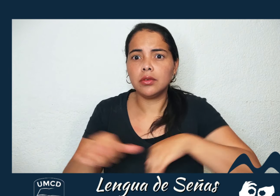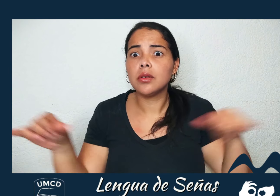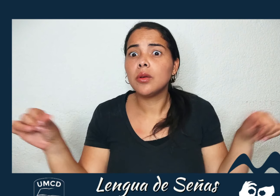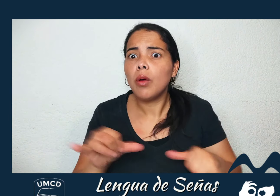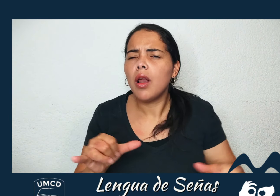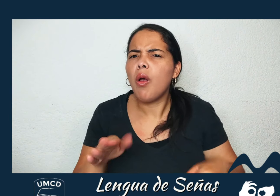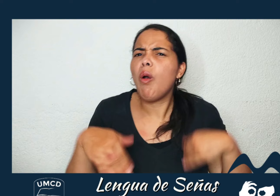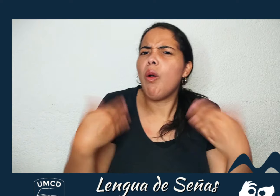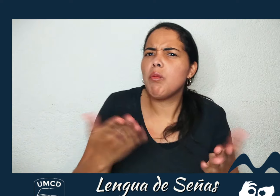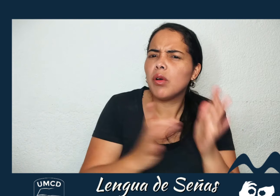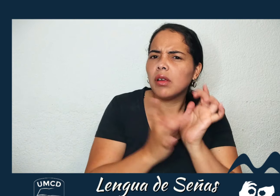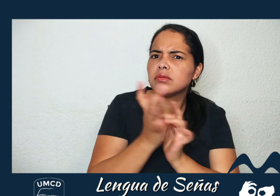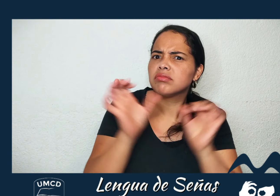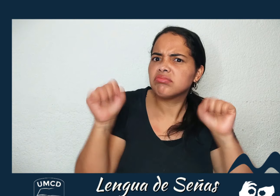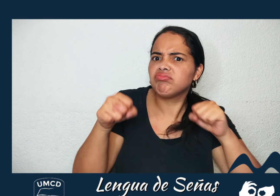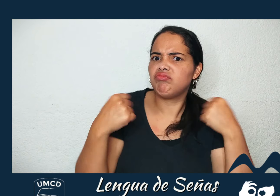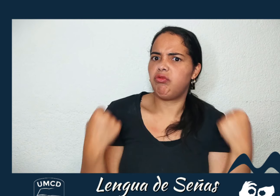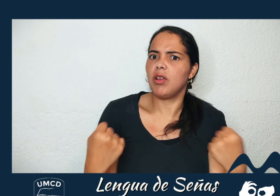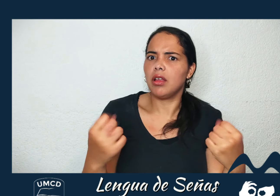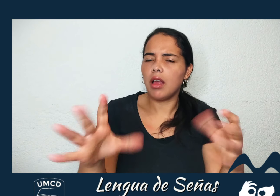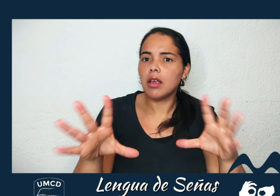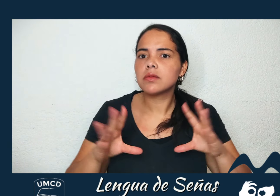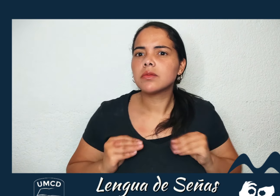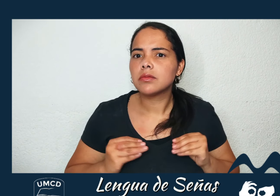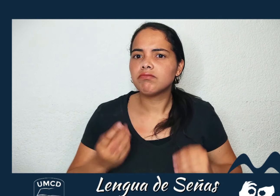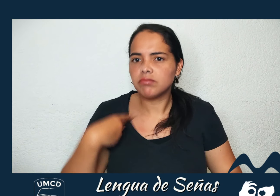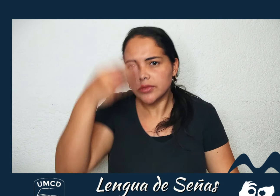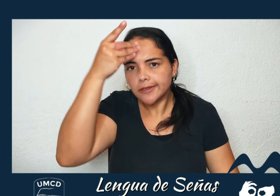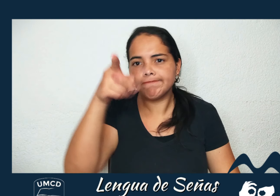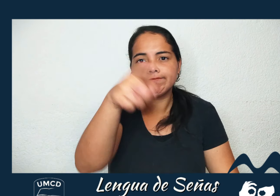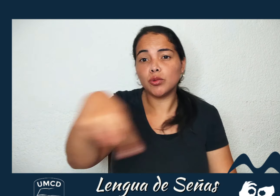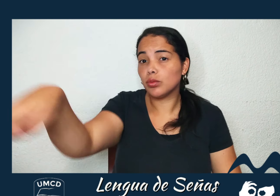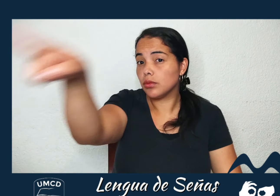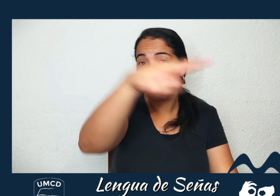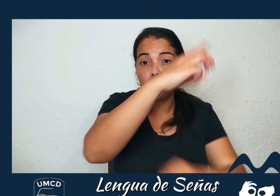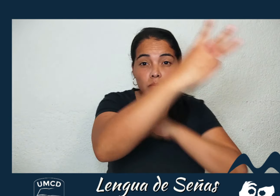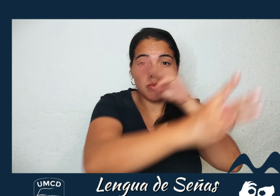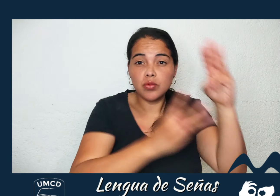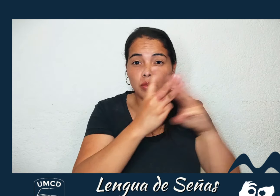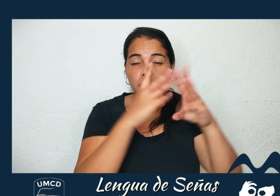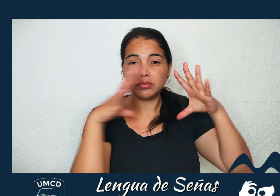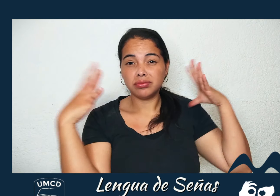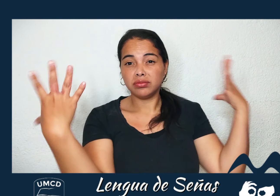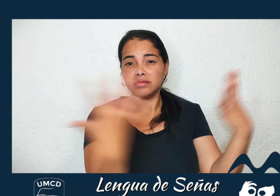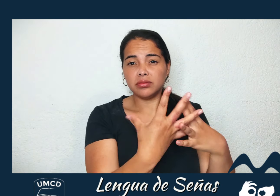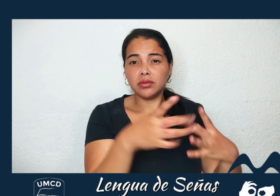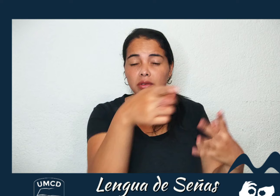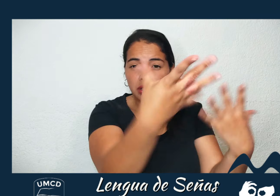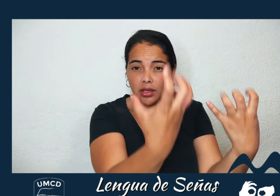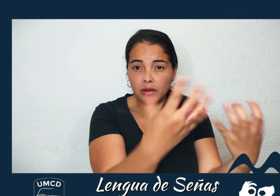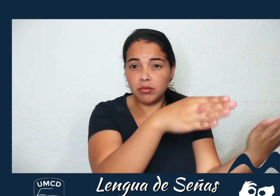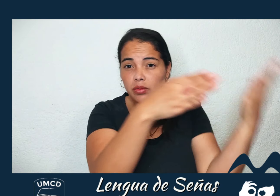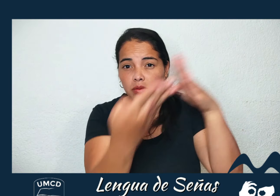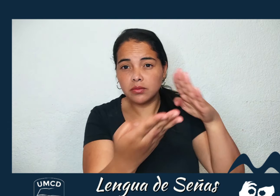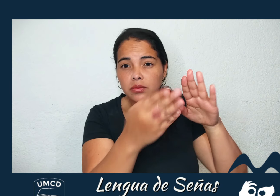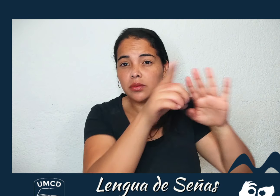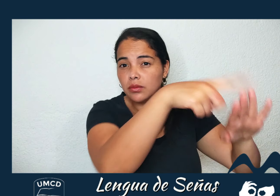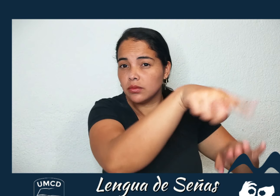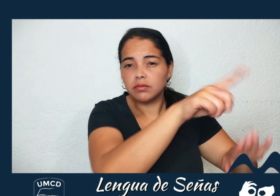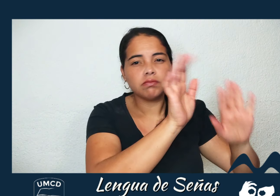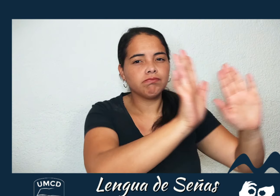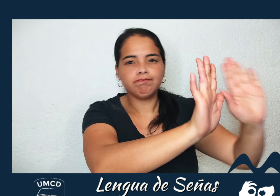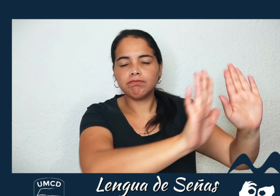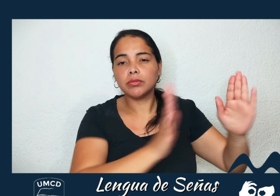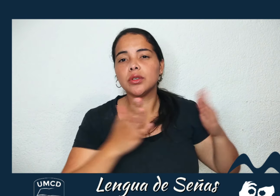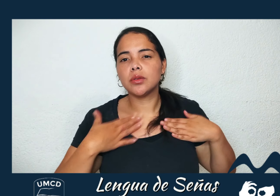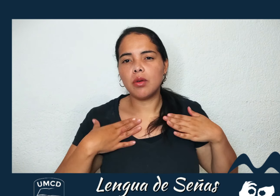de ese pecado. Y en ese momento, Cristo, decidiendo hacerse siervo, vino y murió